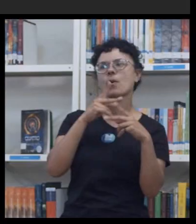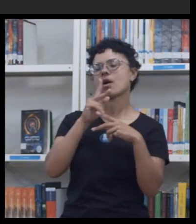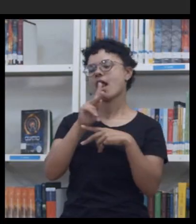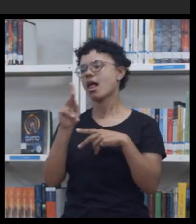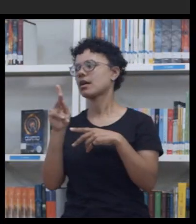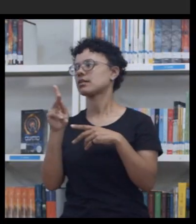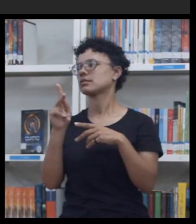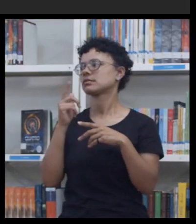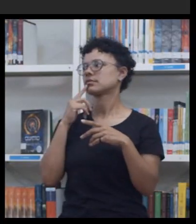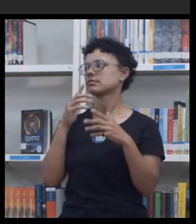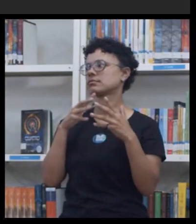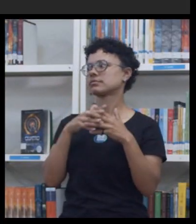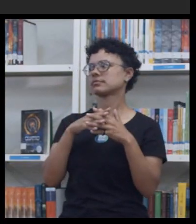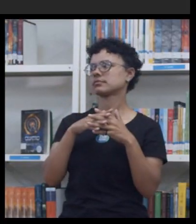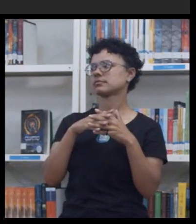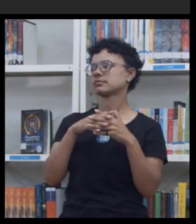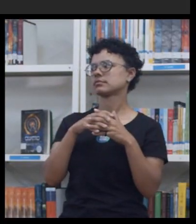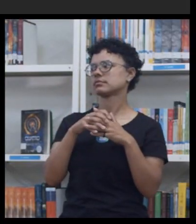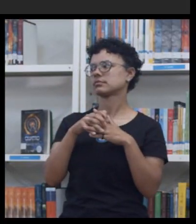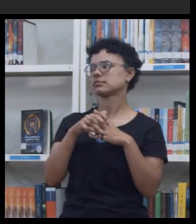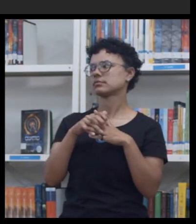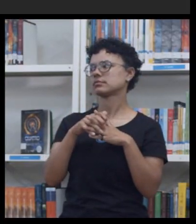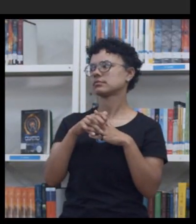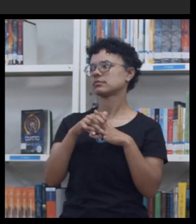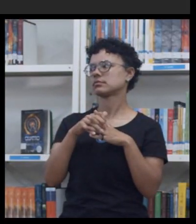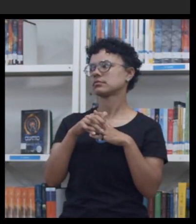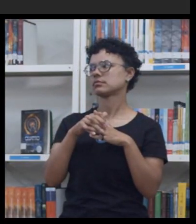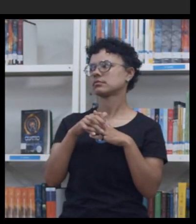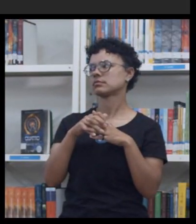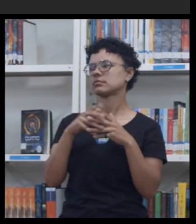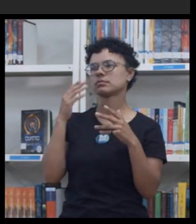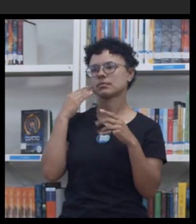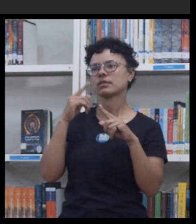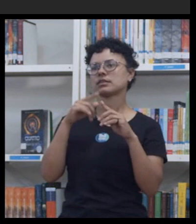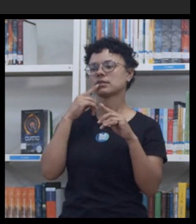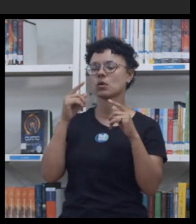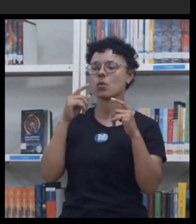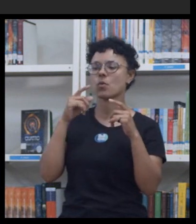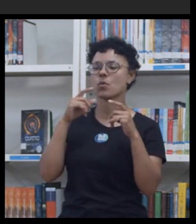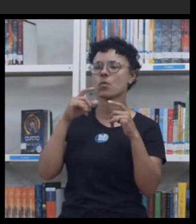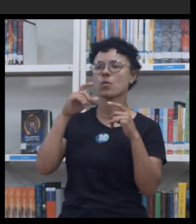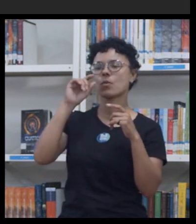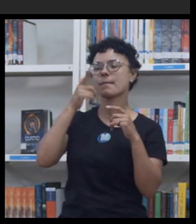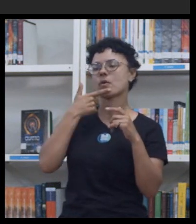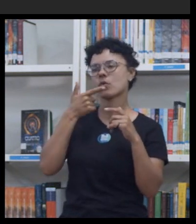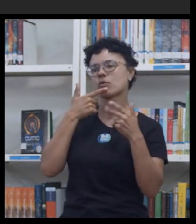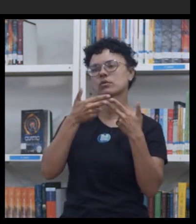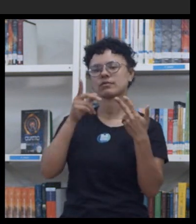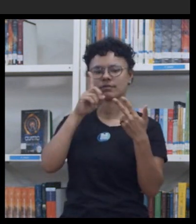KKK, né? E aí você não sabe mais o que você está falando, é emoji, né? Então, ler é muito